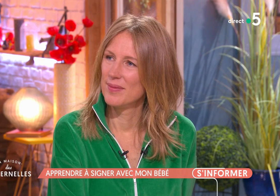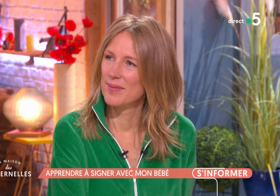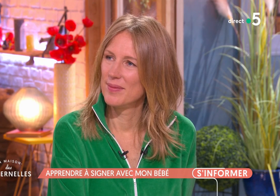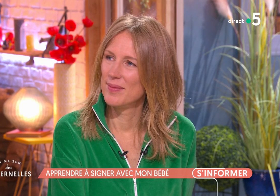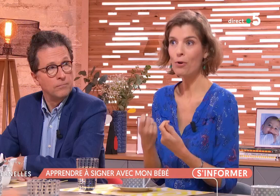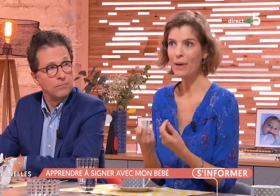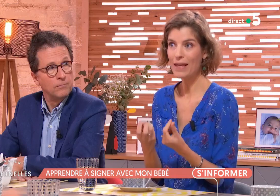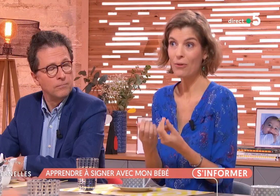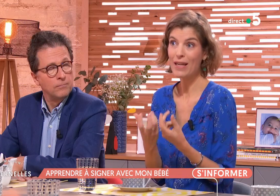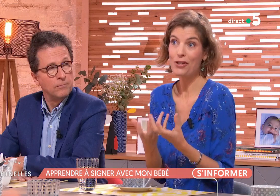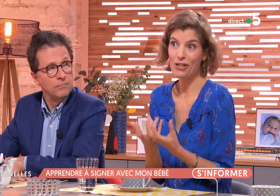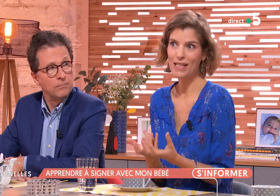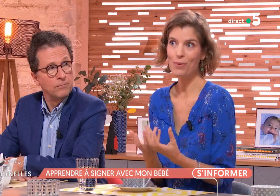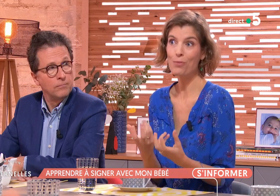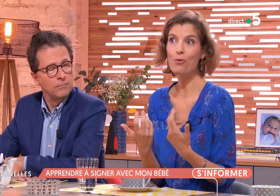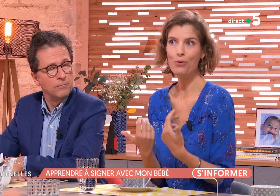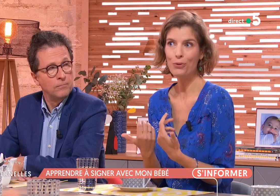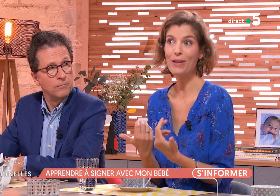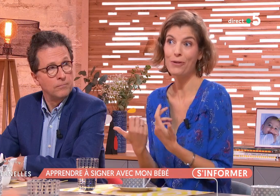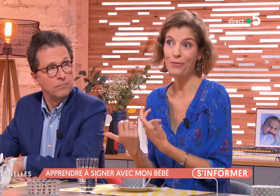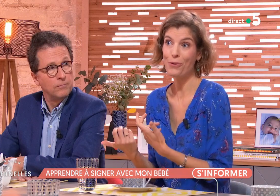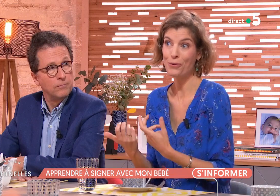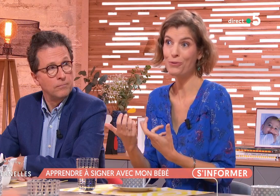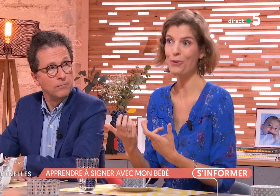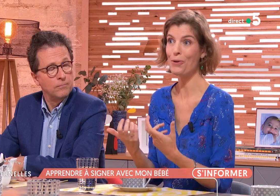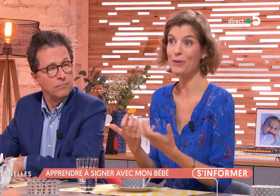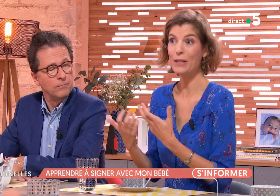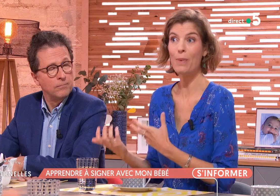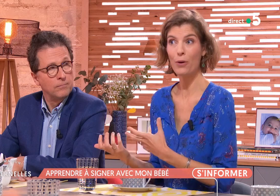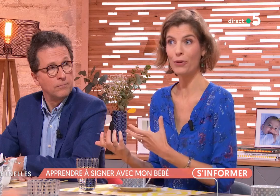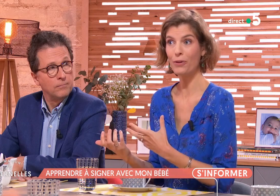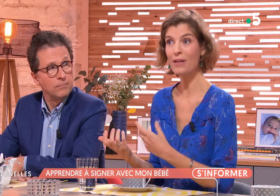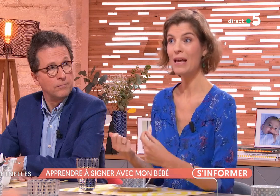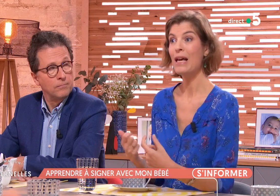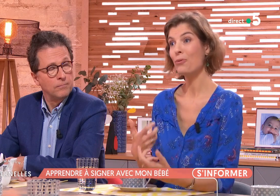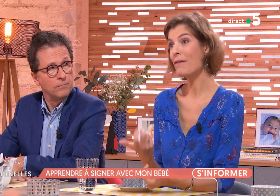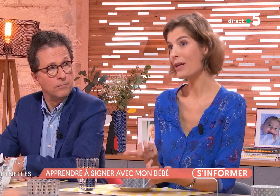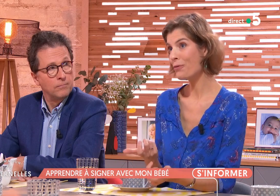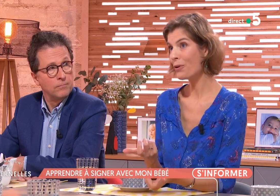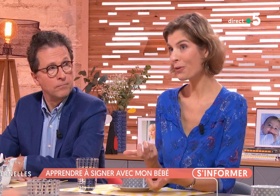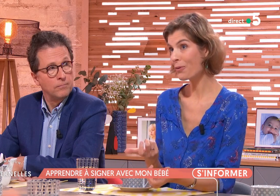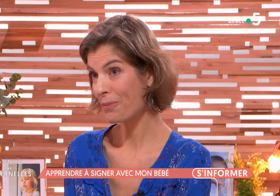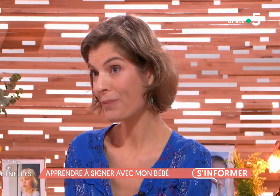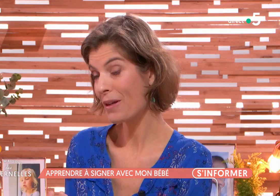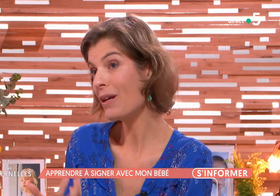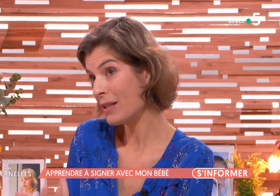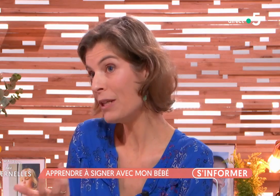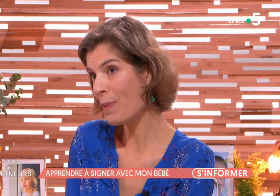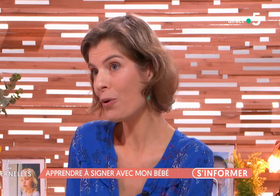bébés qui vont s'approprier un langage gestuel beaucoup plus tôt qu'un enfant, du coup, né de parents entendants. Donc, avec un enfant entendant, né de parents